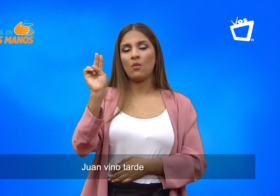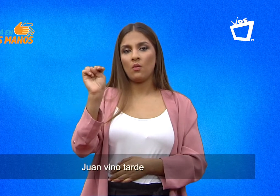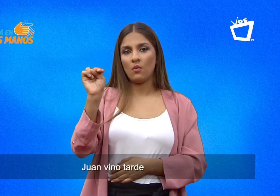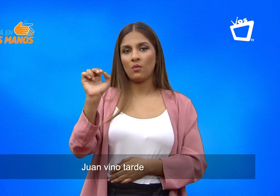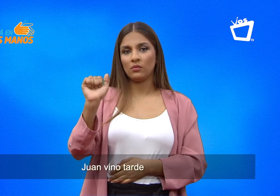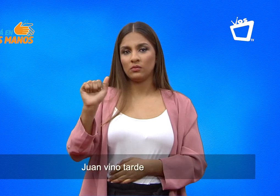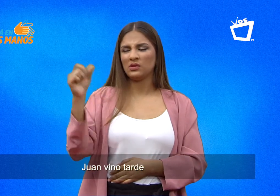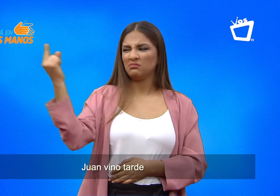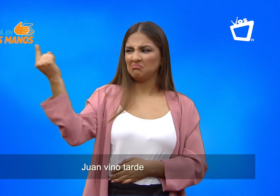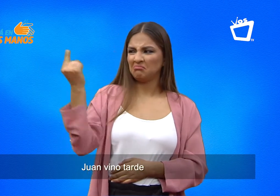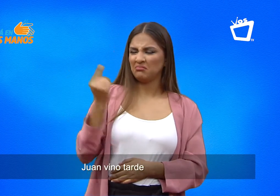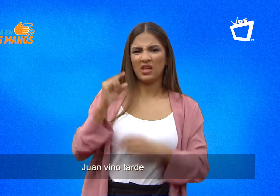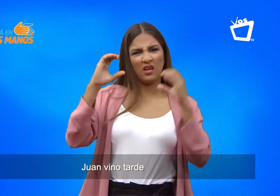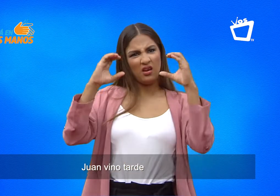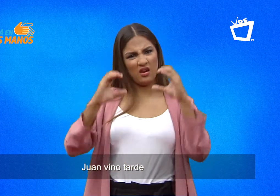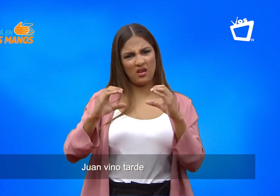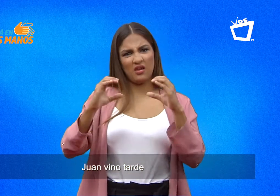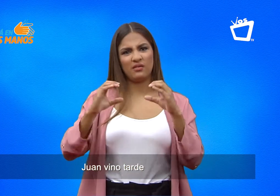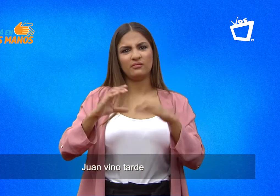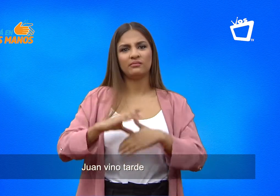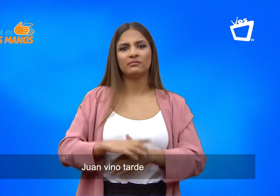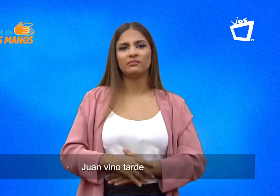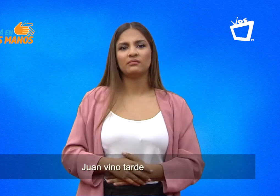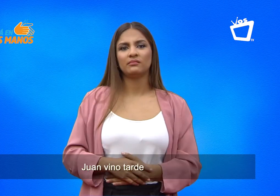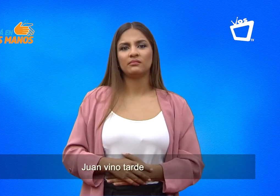Juan vino tarde.